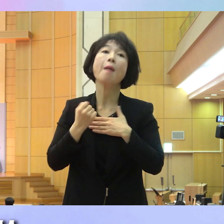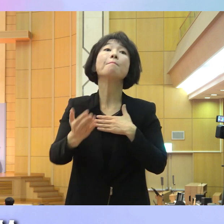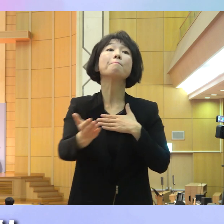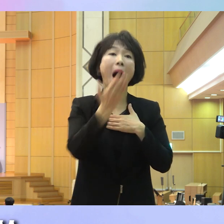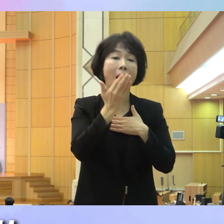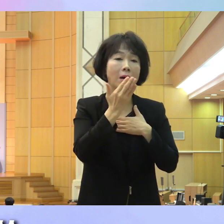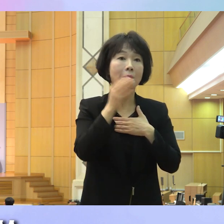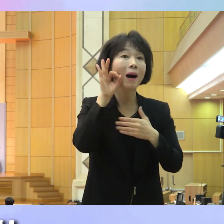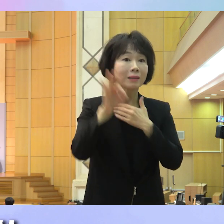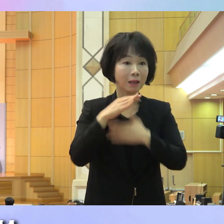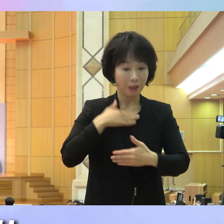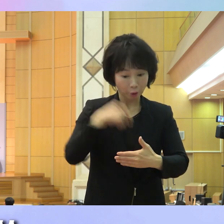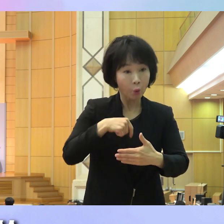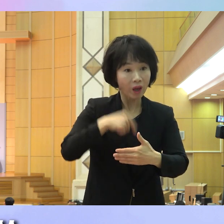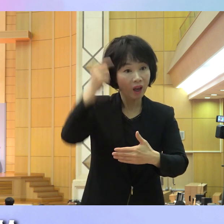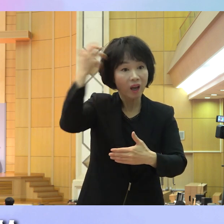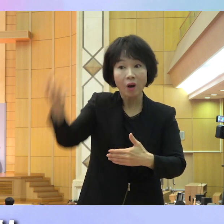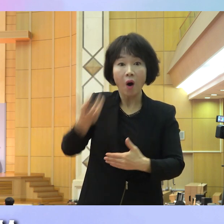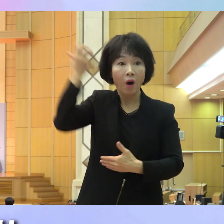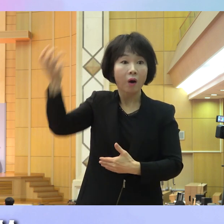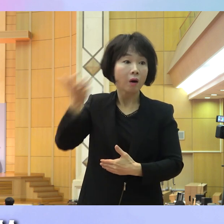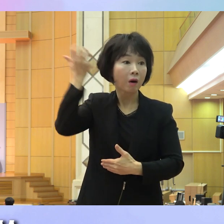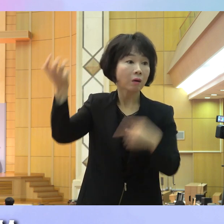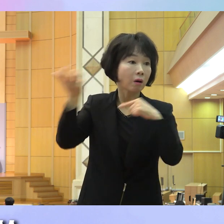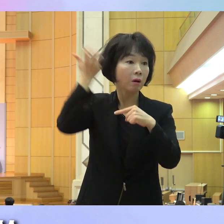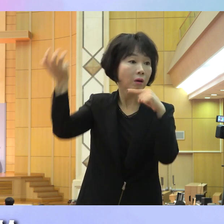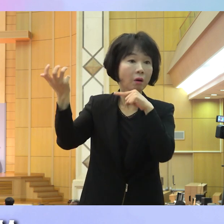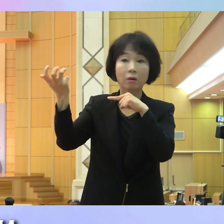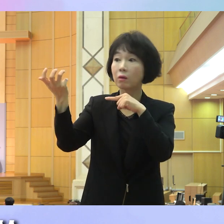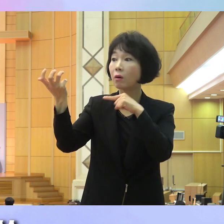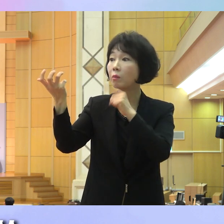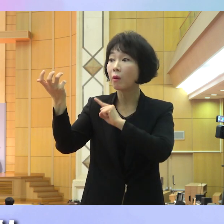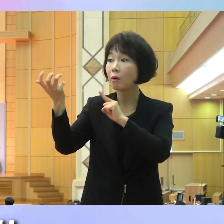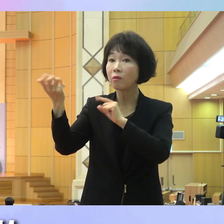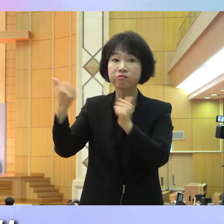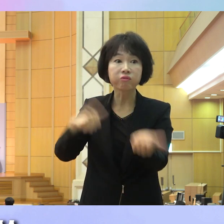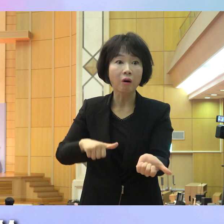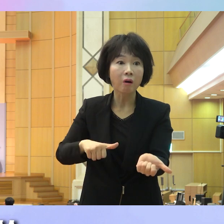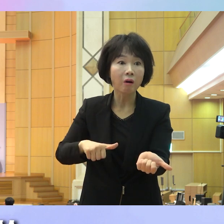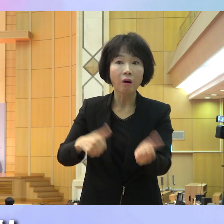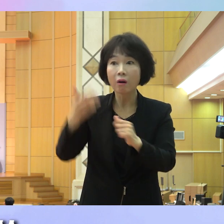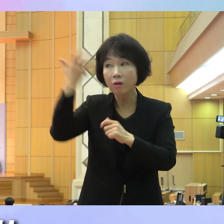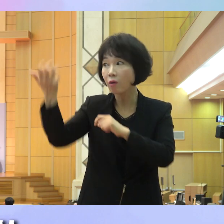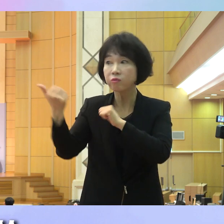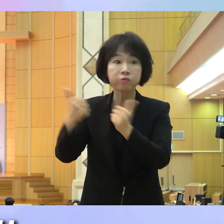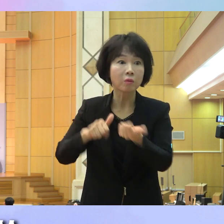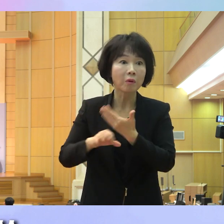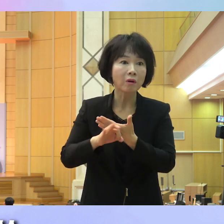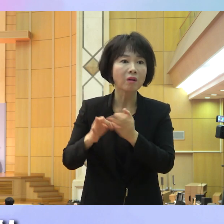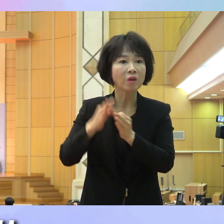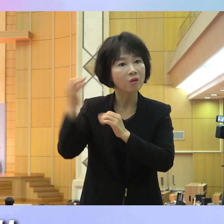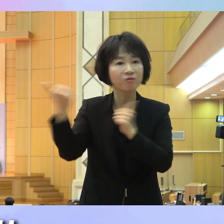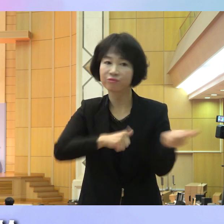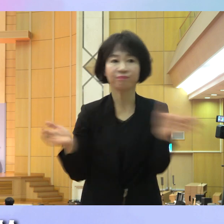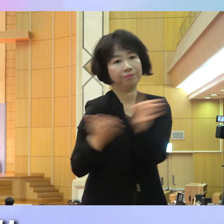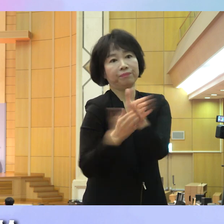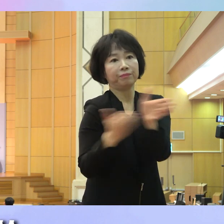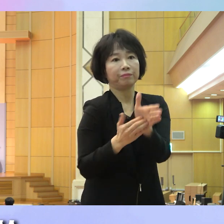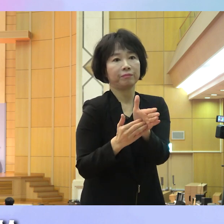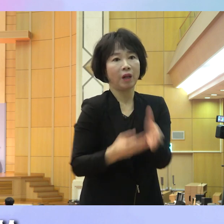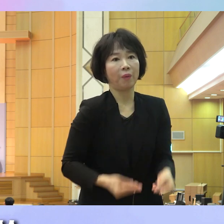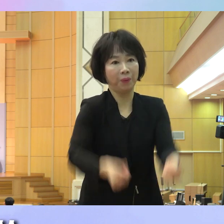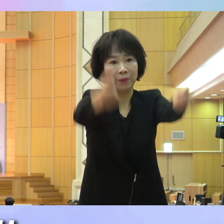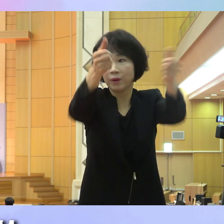영혼이 죽어버리면 영원히 사망이라고 하는 것입니다. 근데 육체는 병사인데 내 속에 있는 영이라고